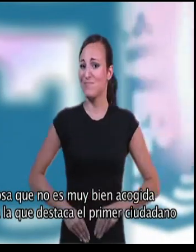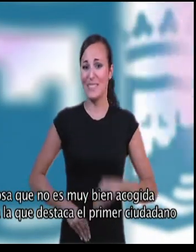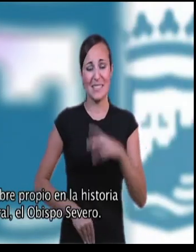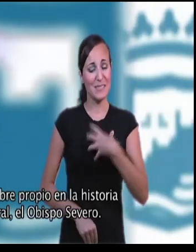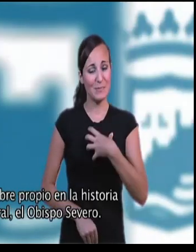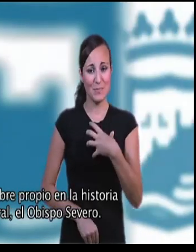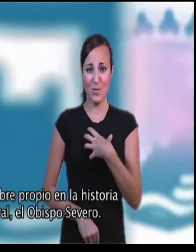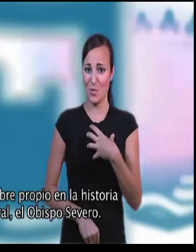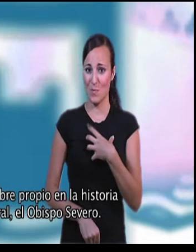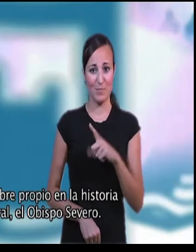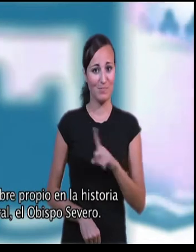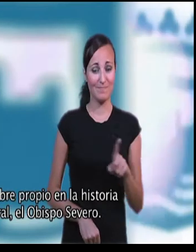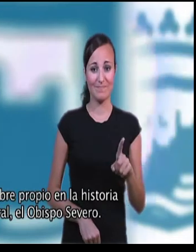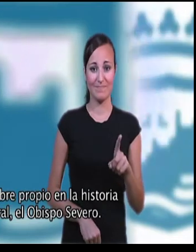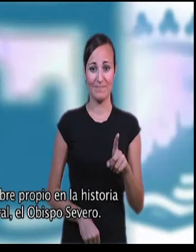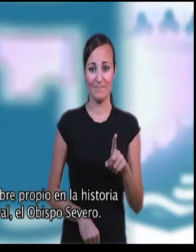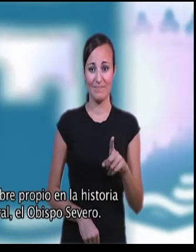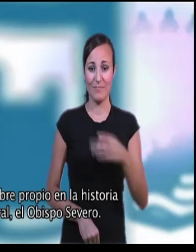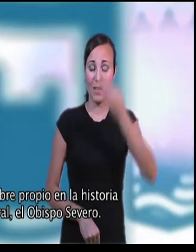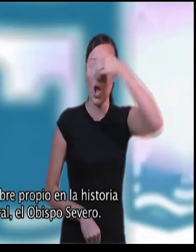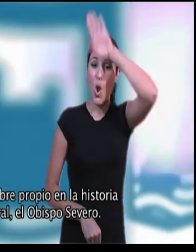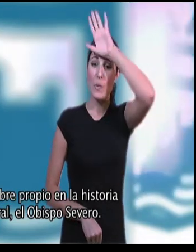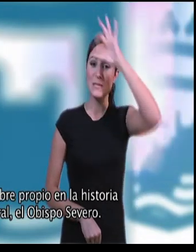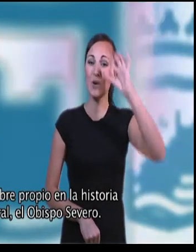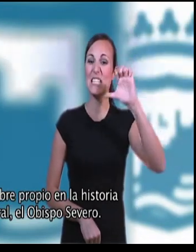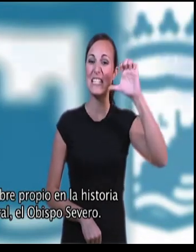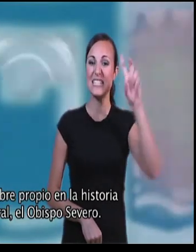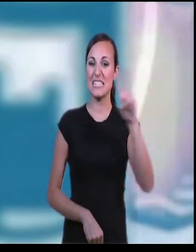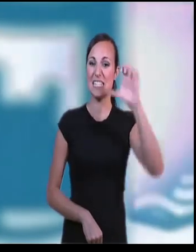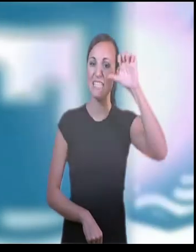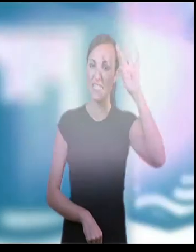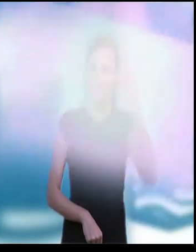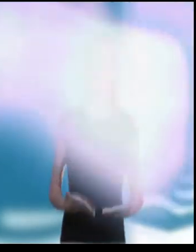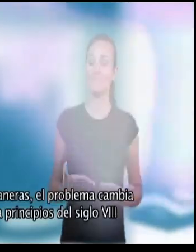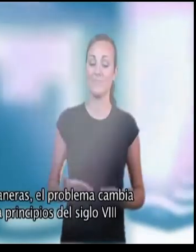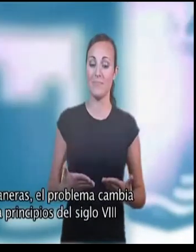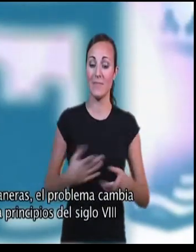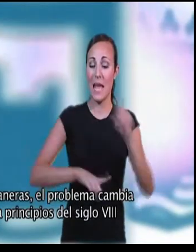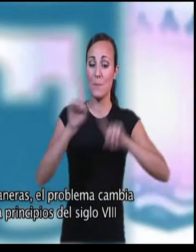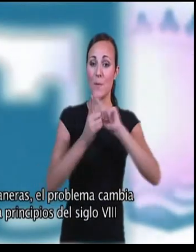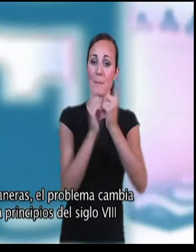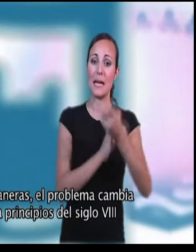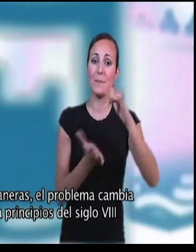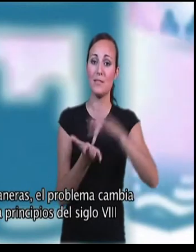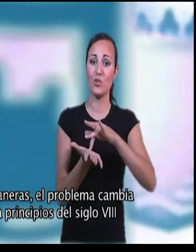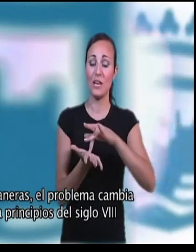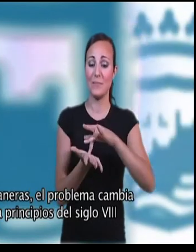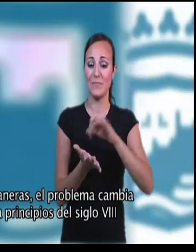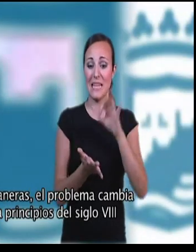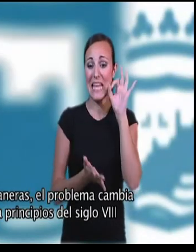ciudadano con nombre propio en nuestra historia cultural, el obispo Severo. De todas maneras, el problema cambia cuando a principios